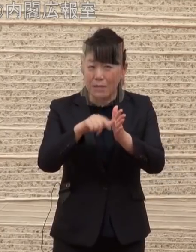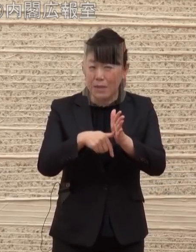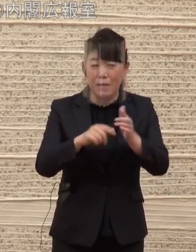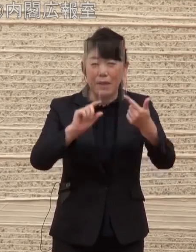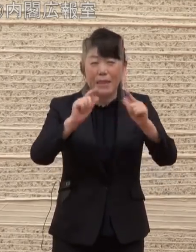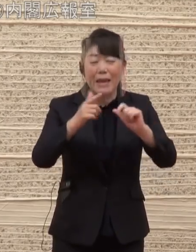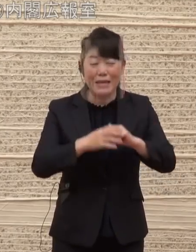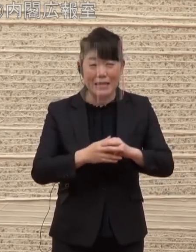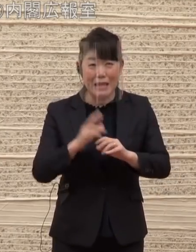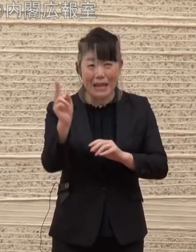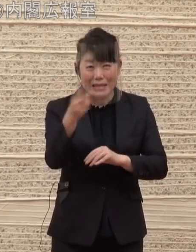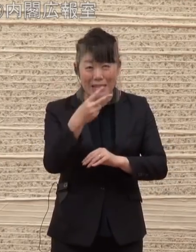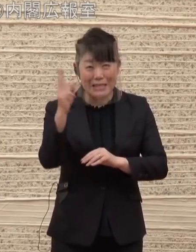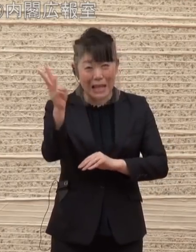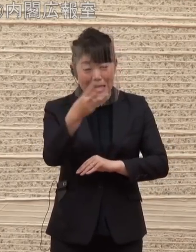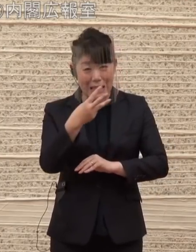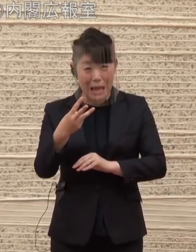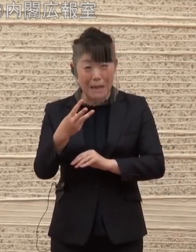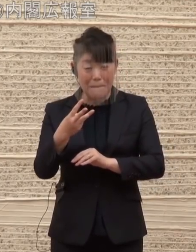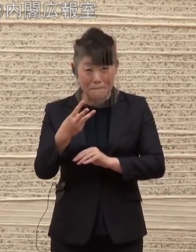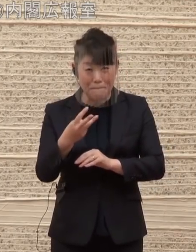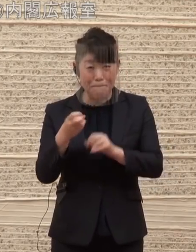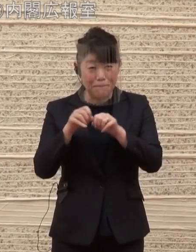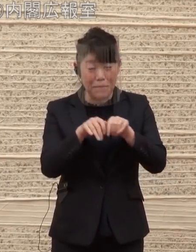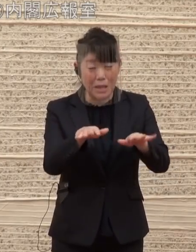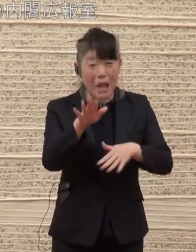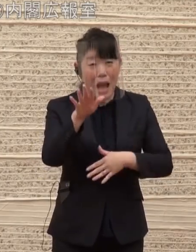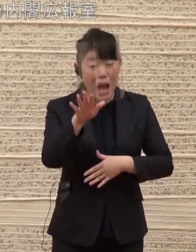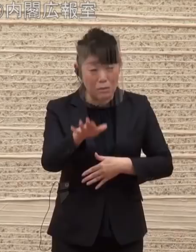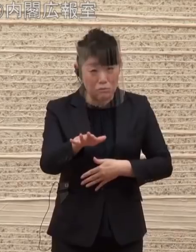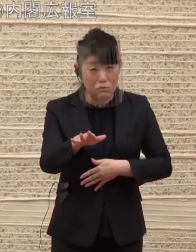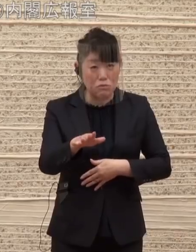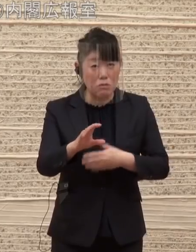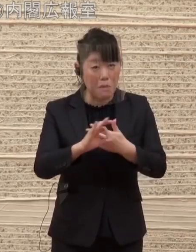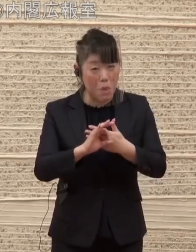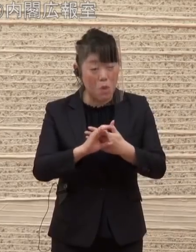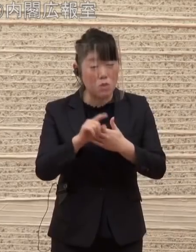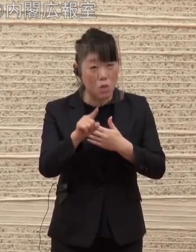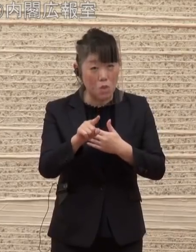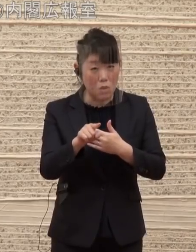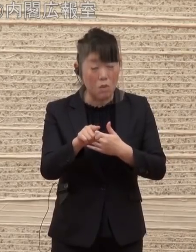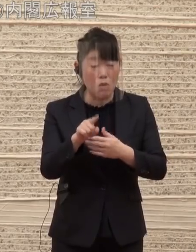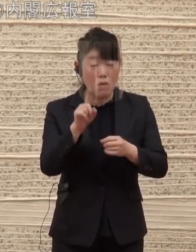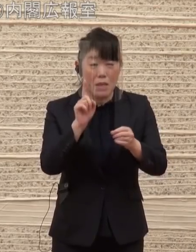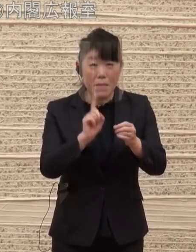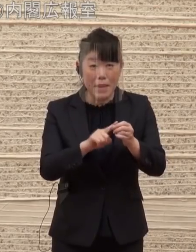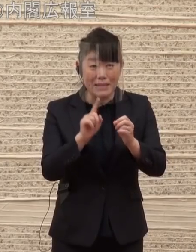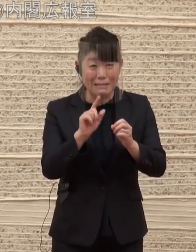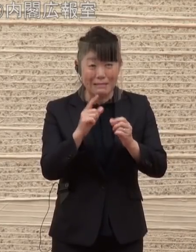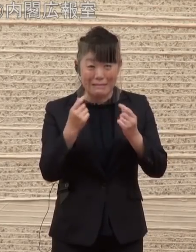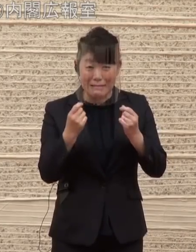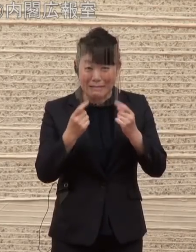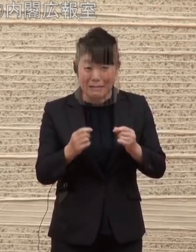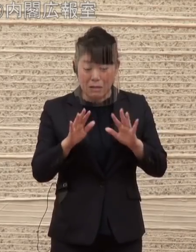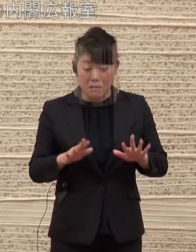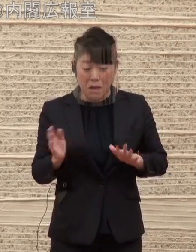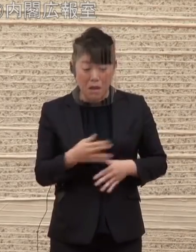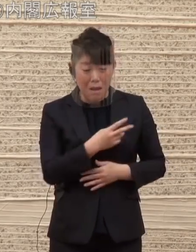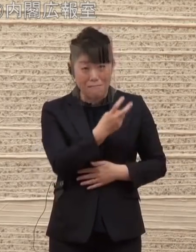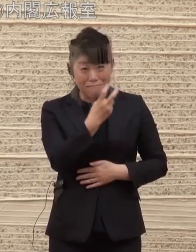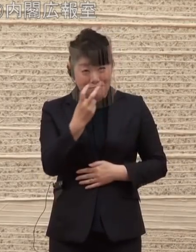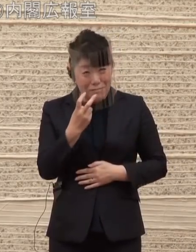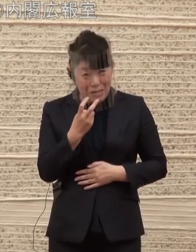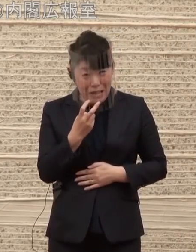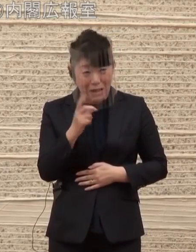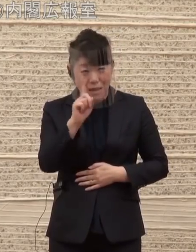大事な3波高が来るかもしれないとそういう時に備えて今の段階で検証をきちっとやってそして